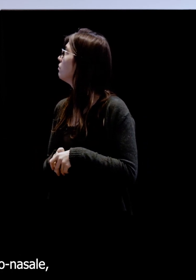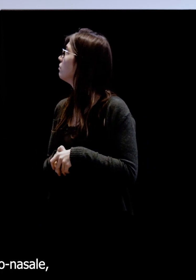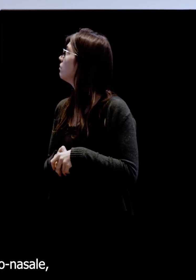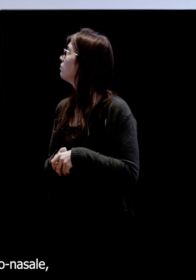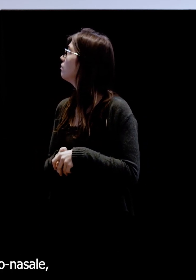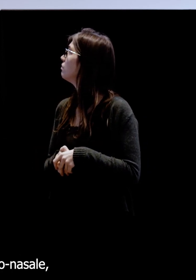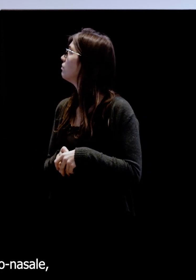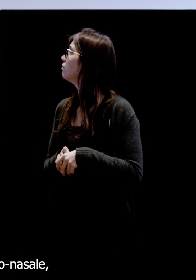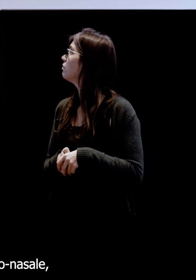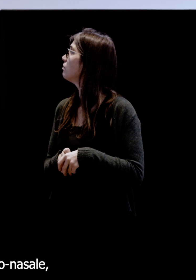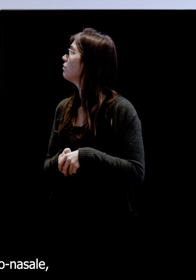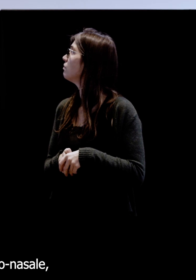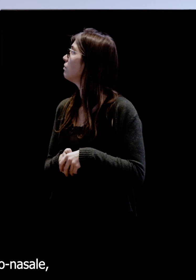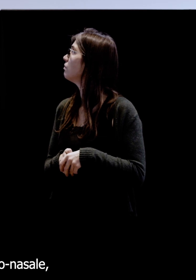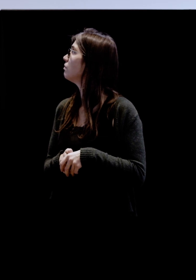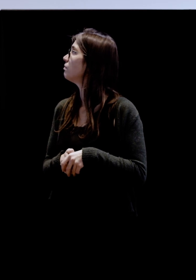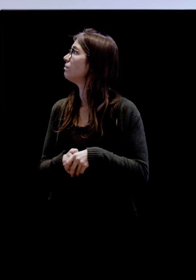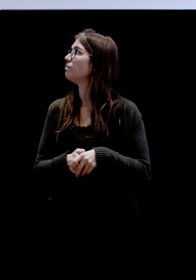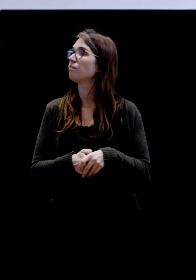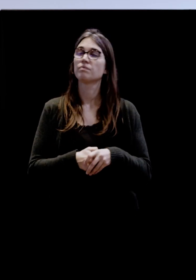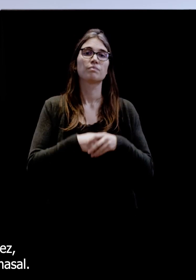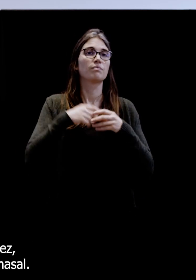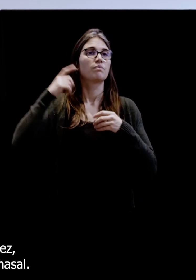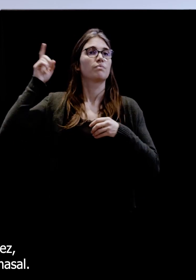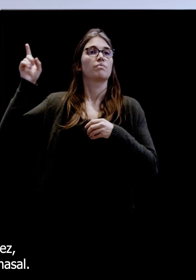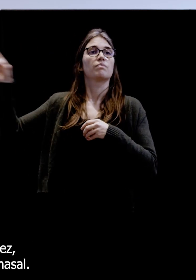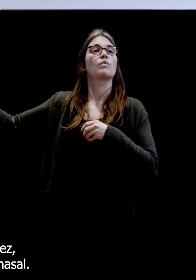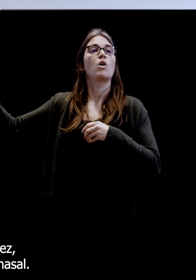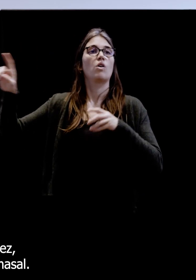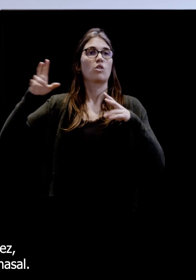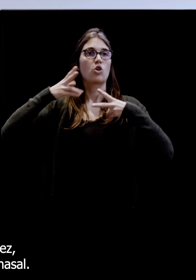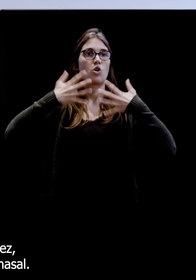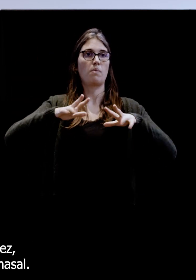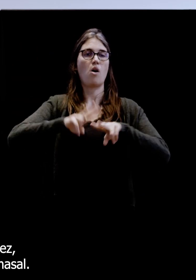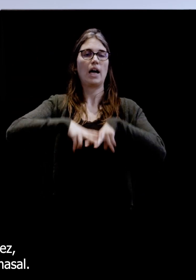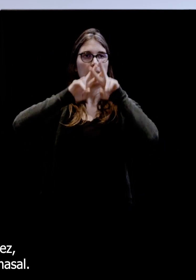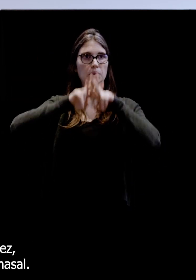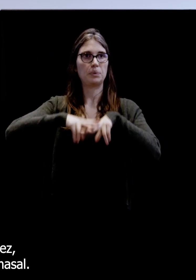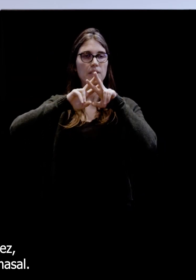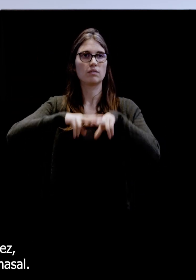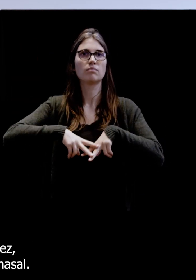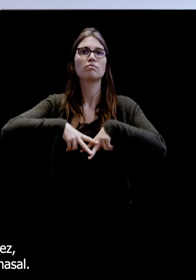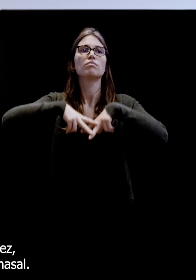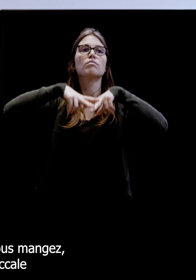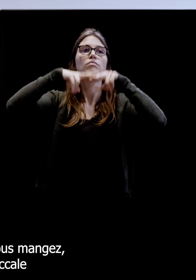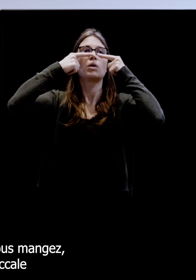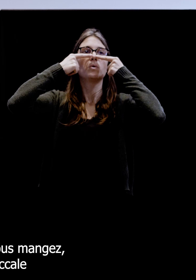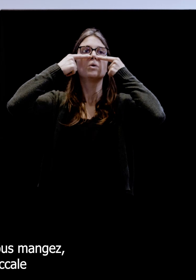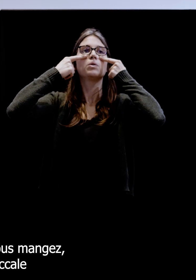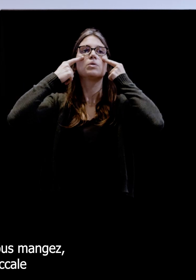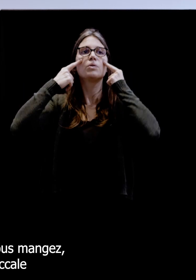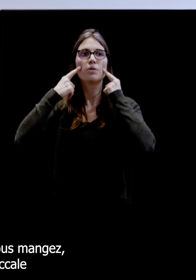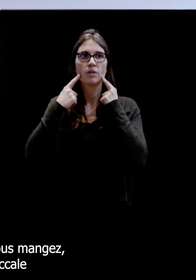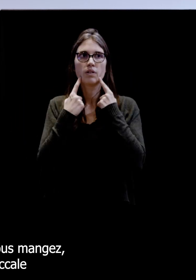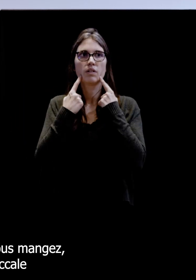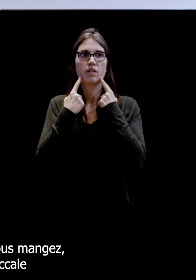On respire par voie orthonasale. L'air passe par le nez. On respire par voie rétronasale. Ça, on sait moins.